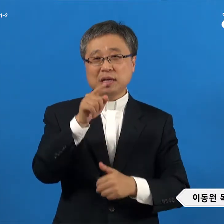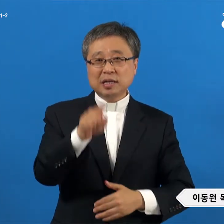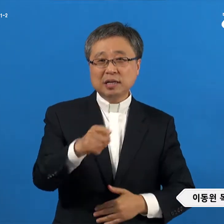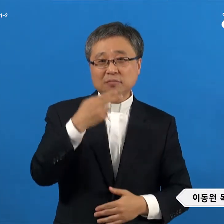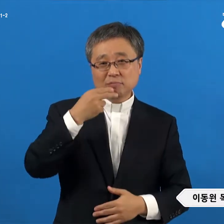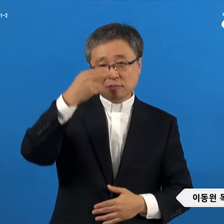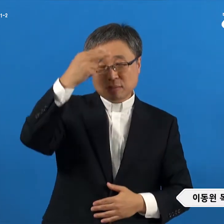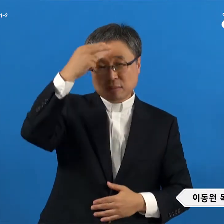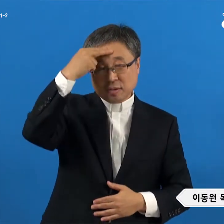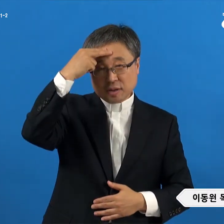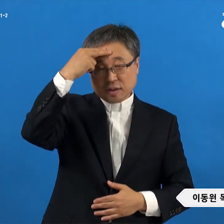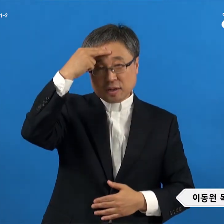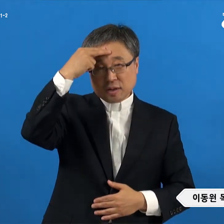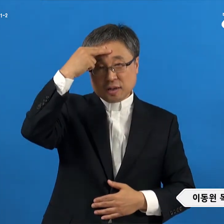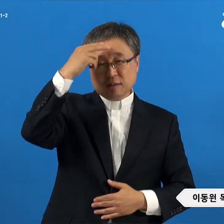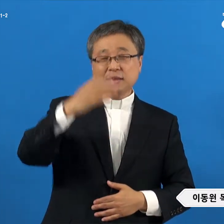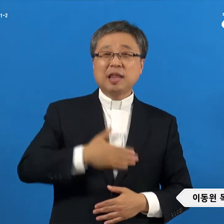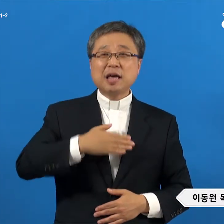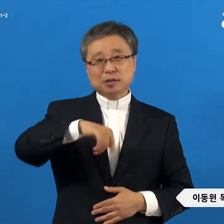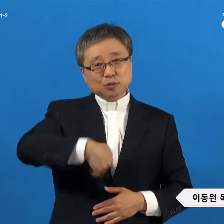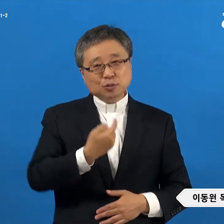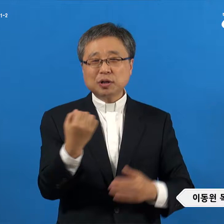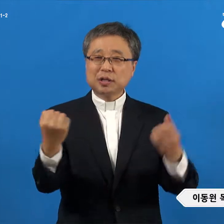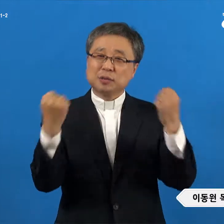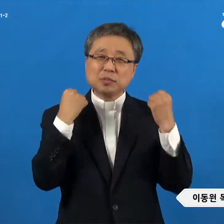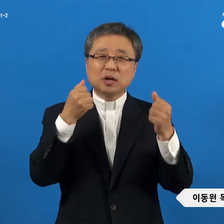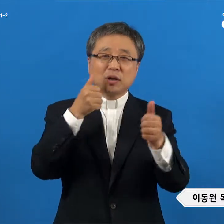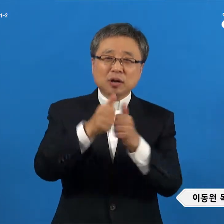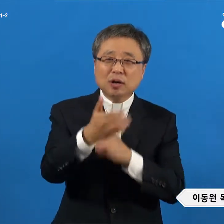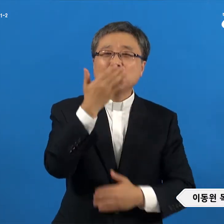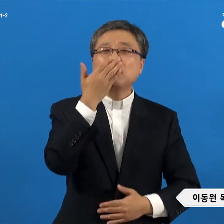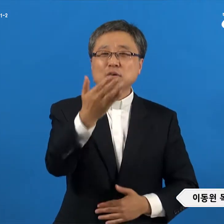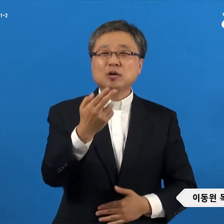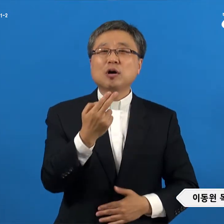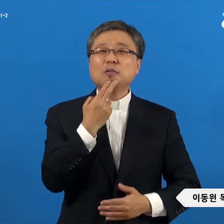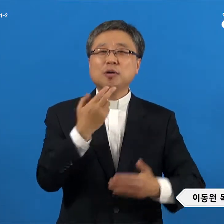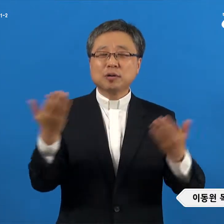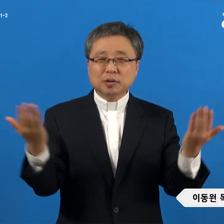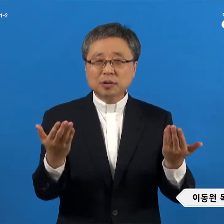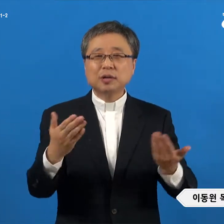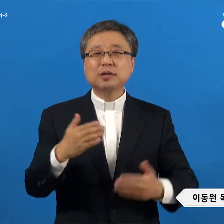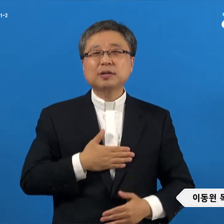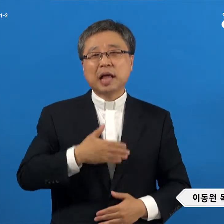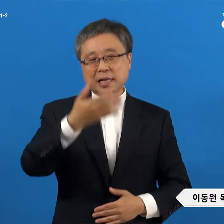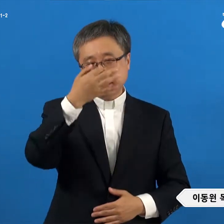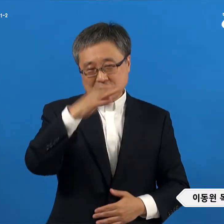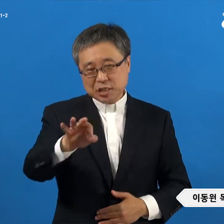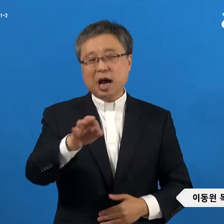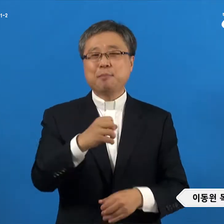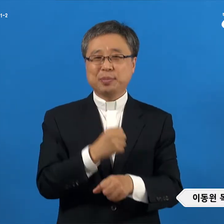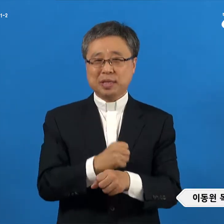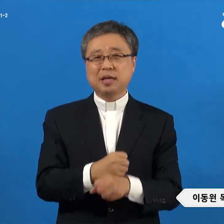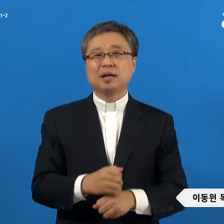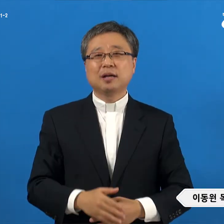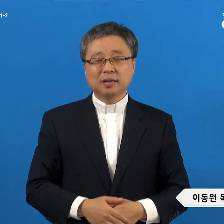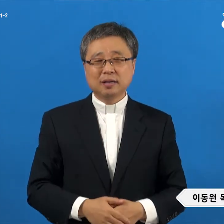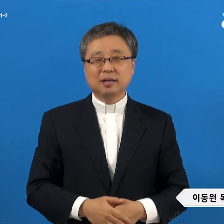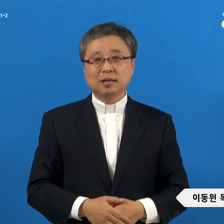알코올을 나 스스로의 힘으로는 극복할 수 없다는 사실을 나는 인정합니다. 그 인정을 해야